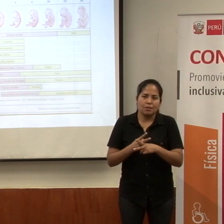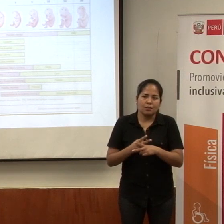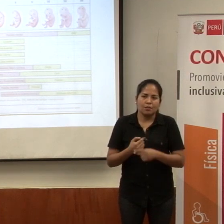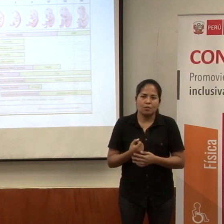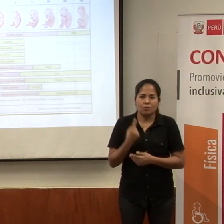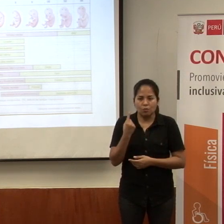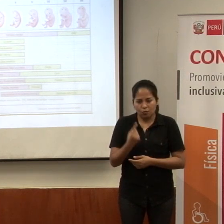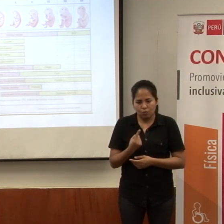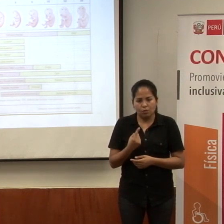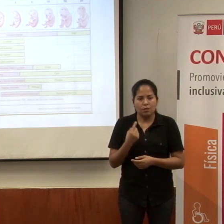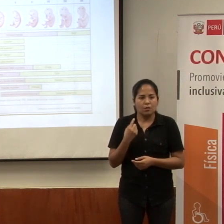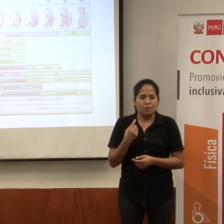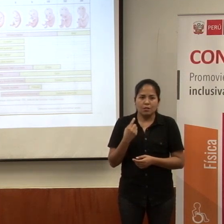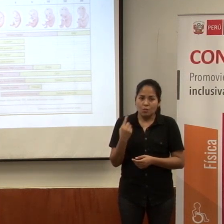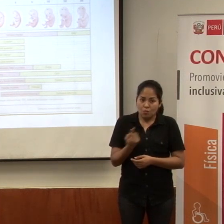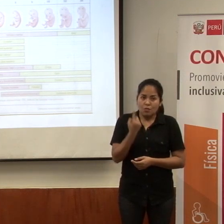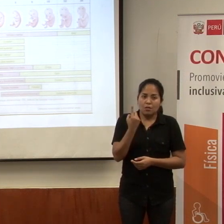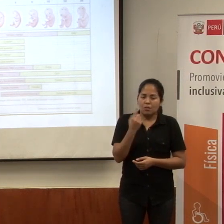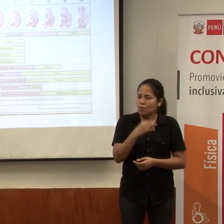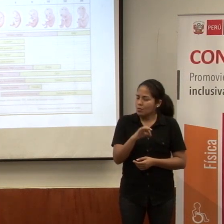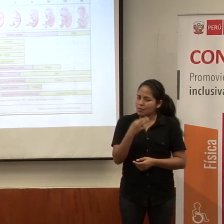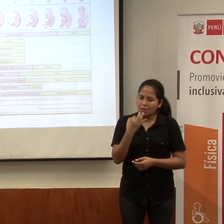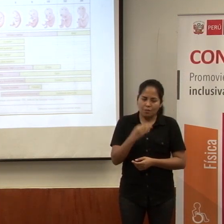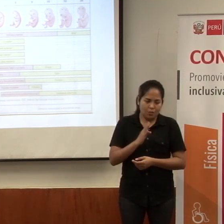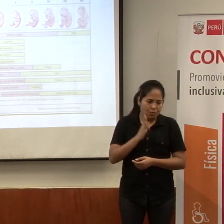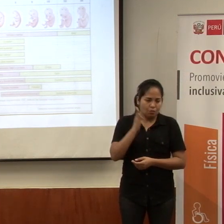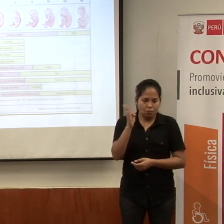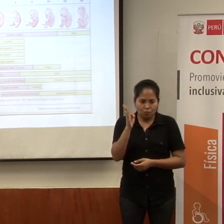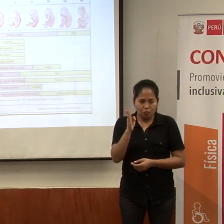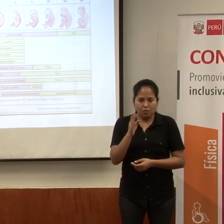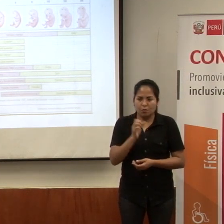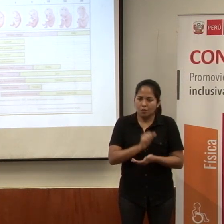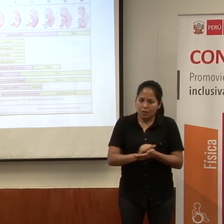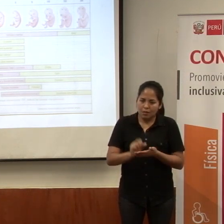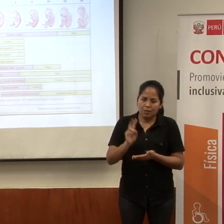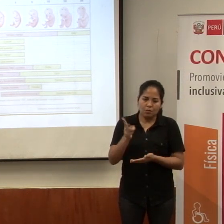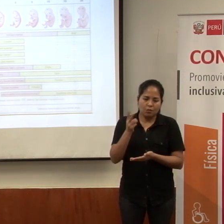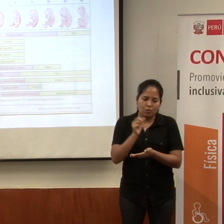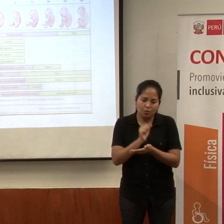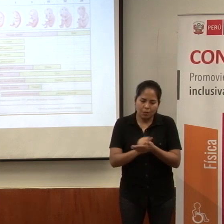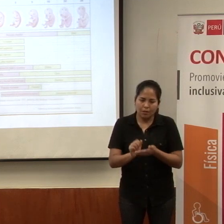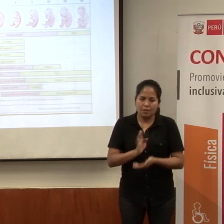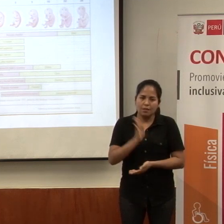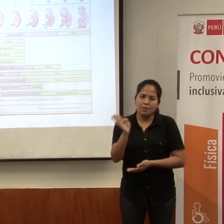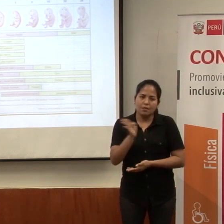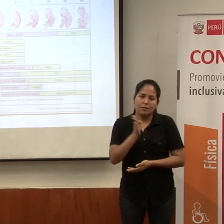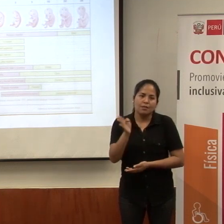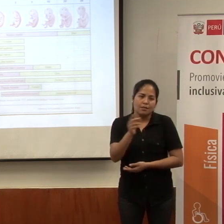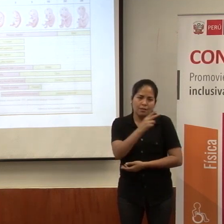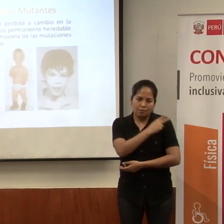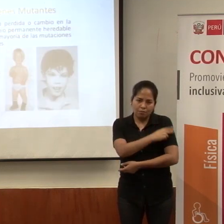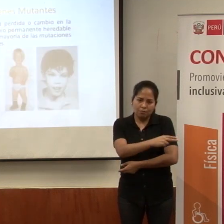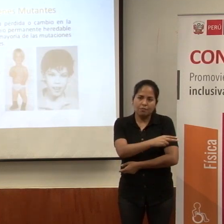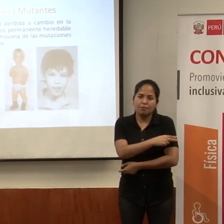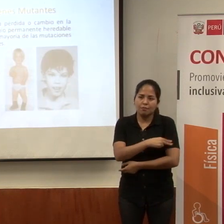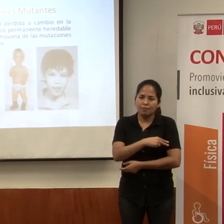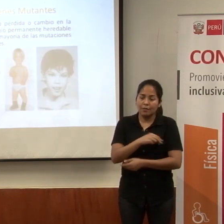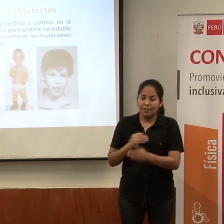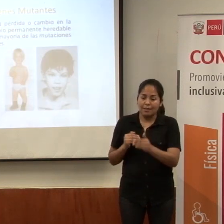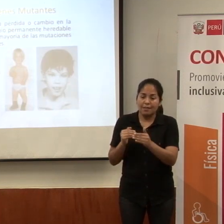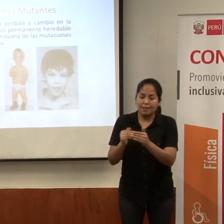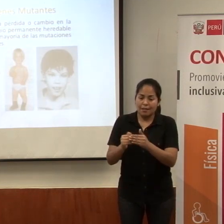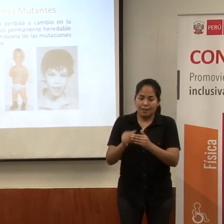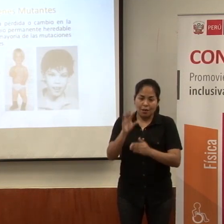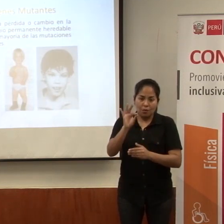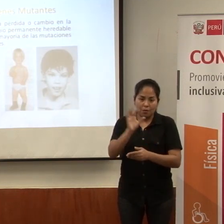vez, sino toda gestante tiene que estar cada mes, y las últimas semanas tiene que estar semanalmente